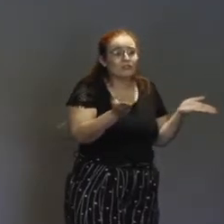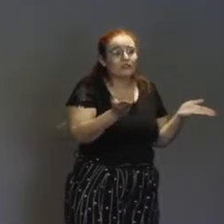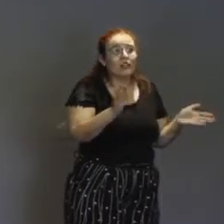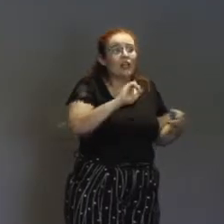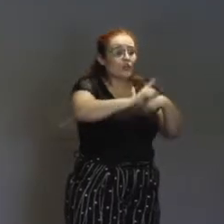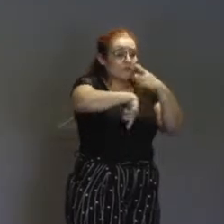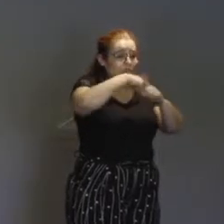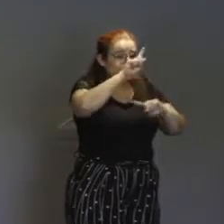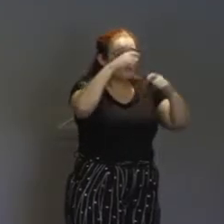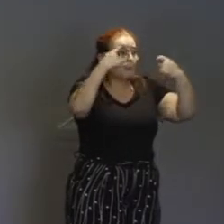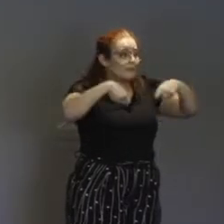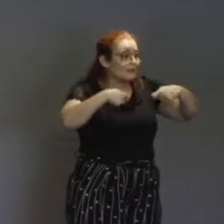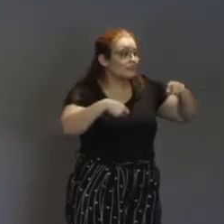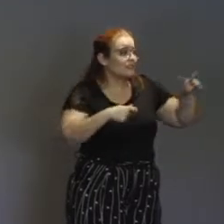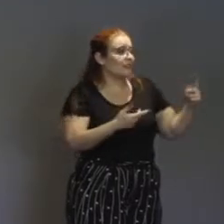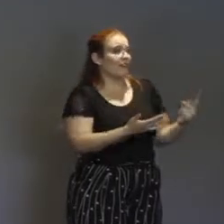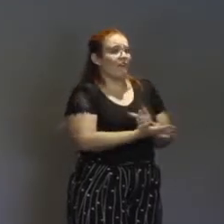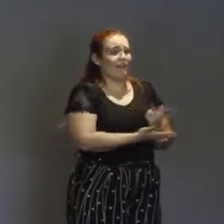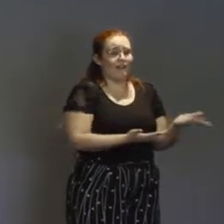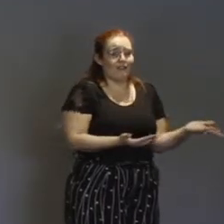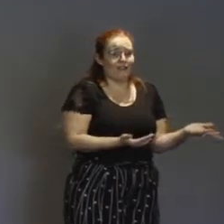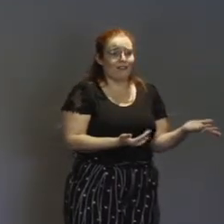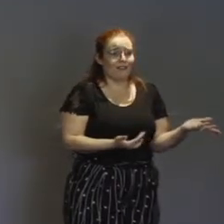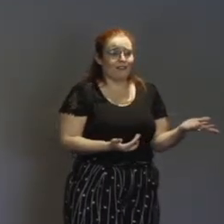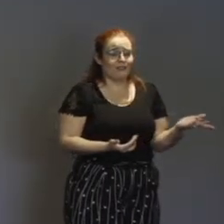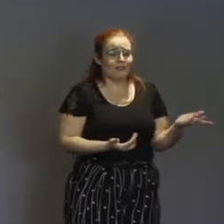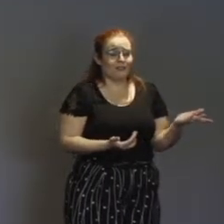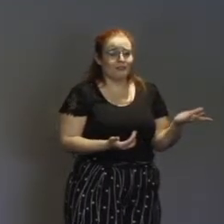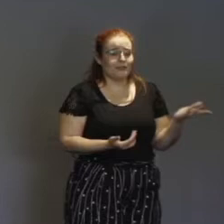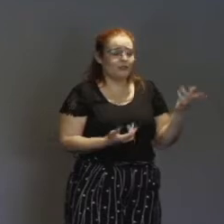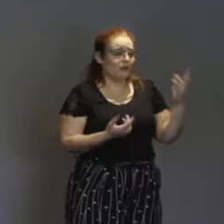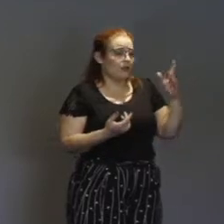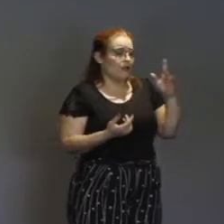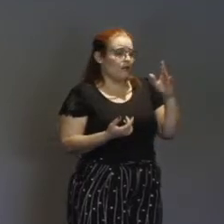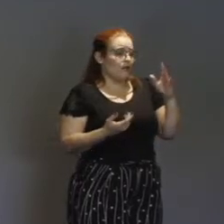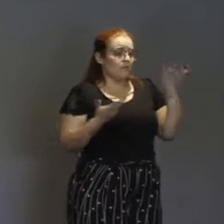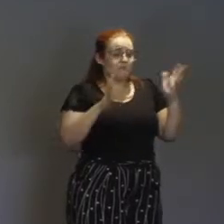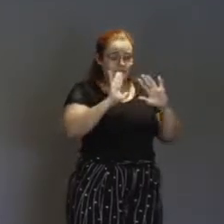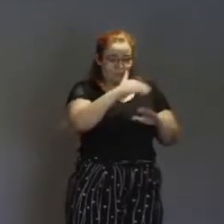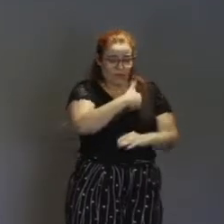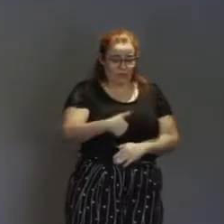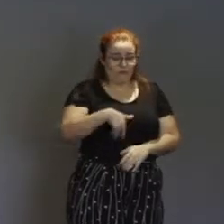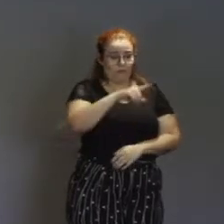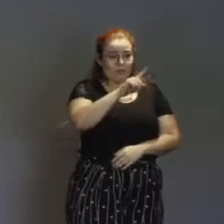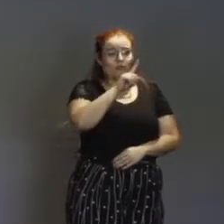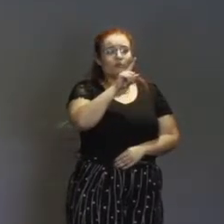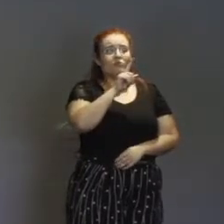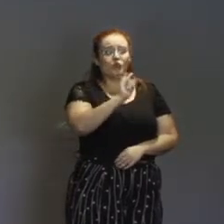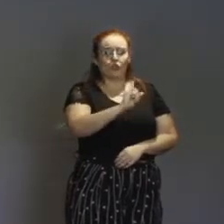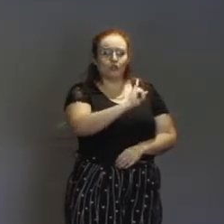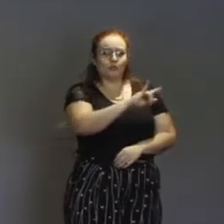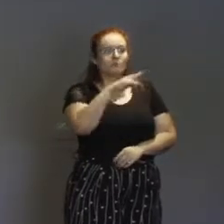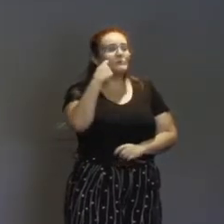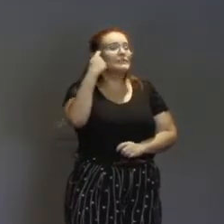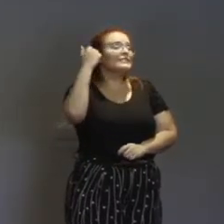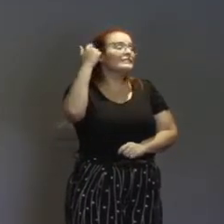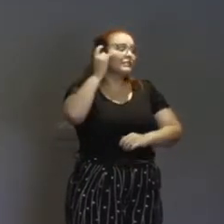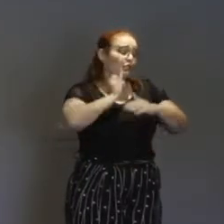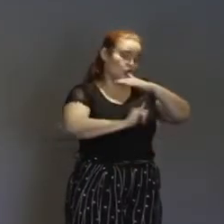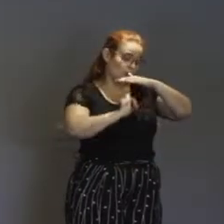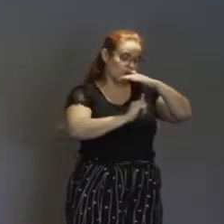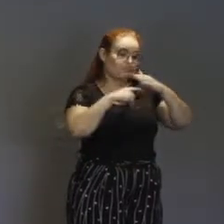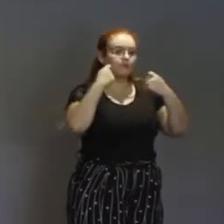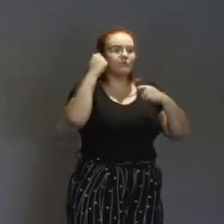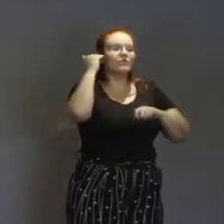errar, você tem que arcar com isso como pessoa física, de fato, é um imbróglio. Mas o governo, como instituição, entenda-se que deva ter toda uma série de instituições,